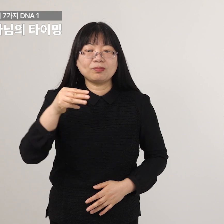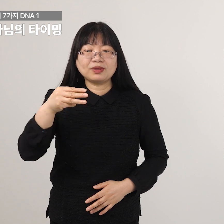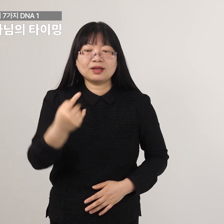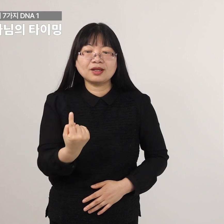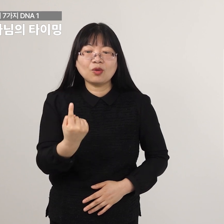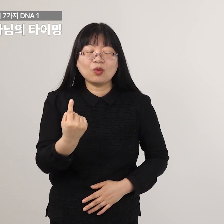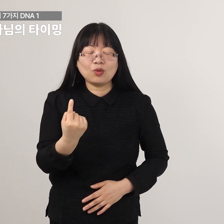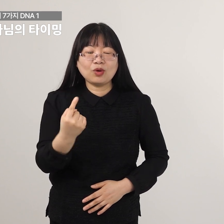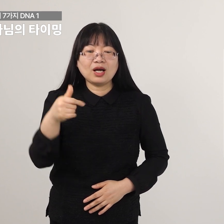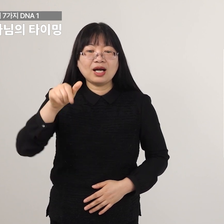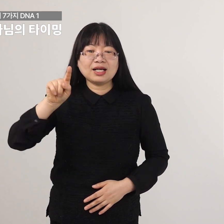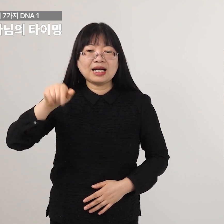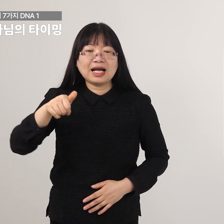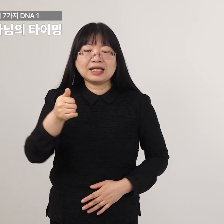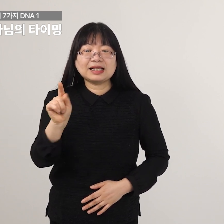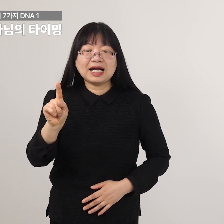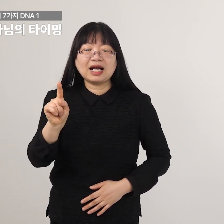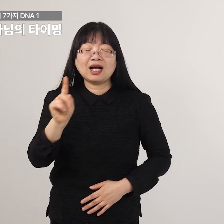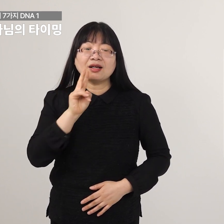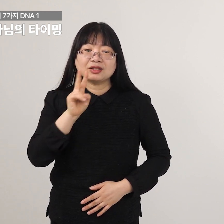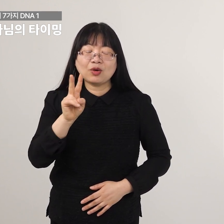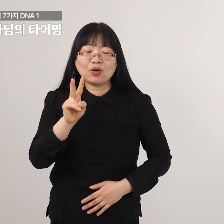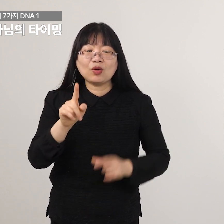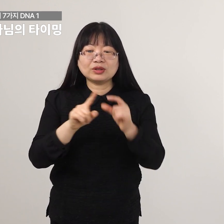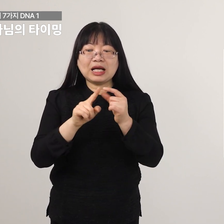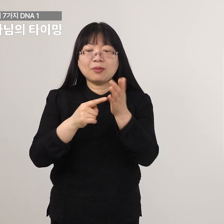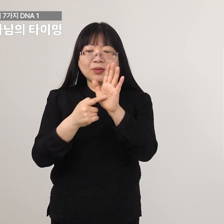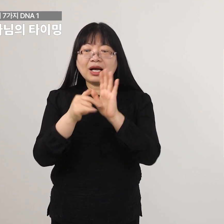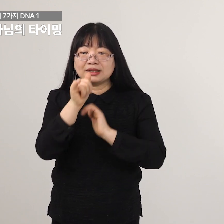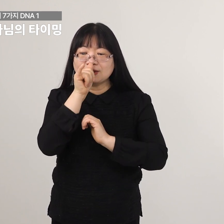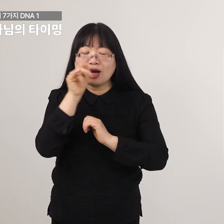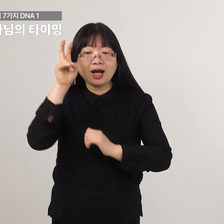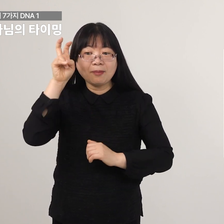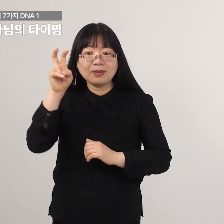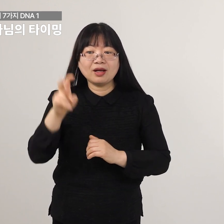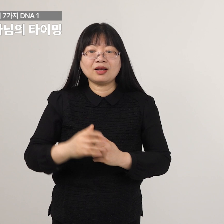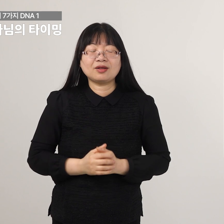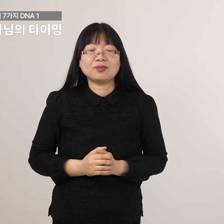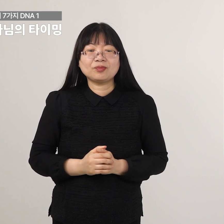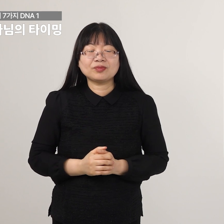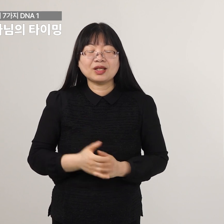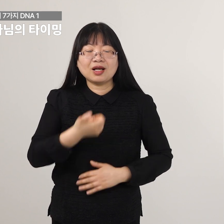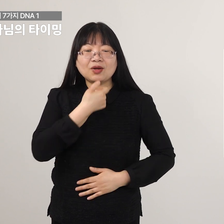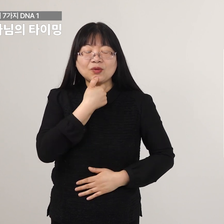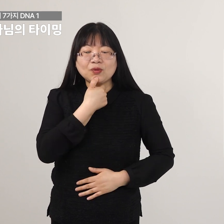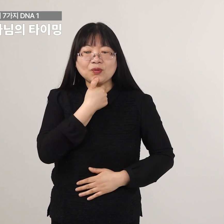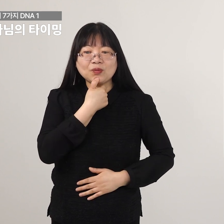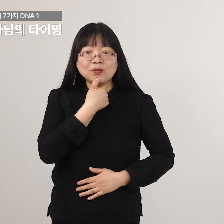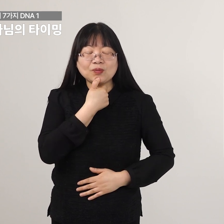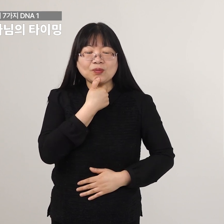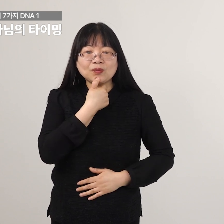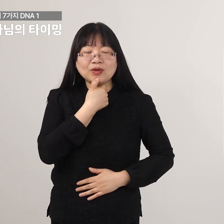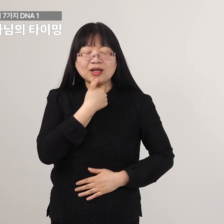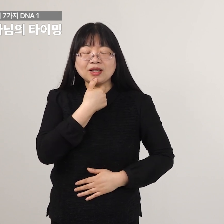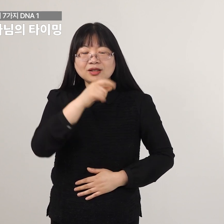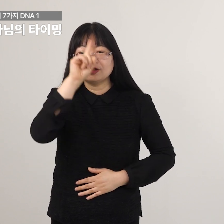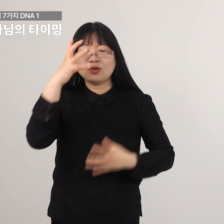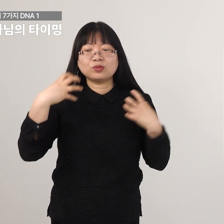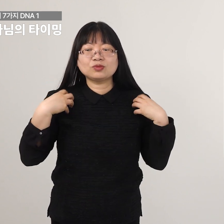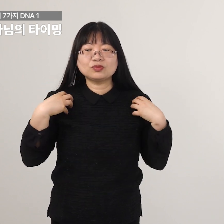데오빌로 가카여라는 표현을 써요. 가카. 그래서 아마도 로마